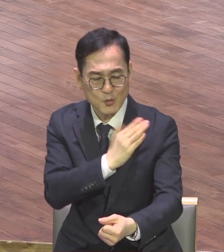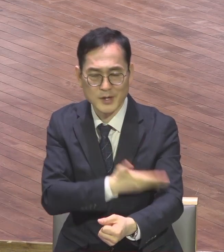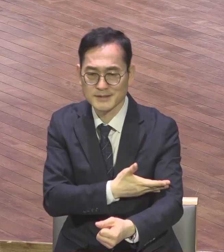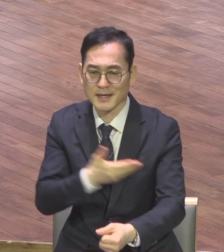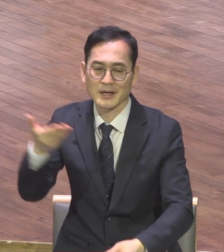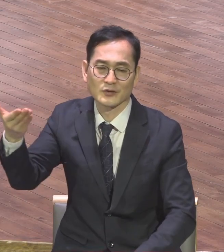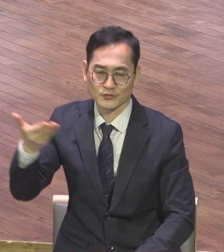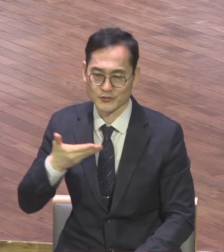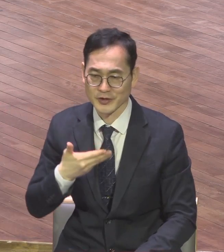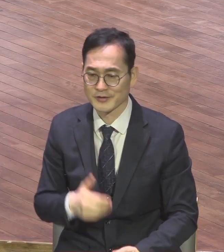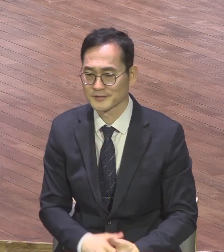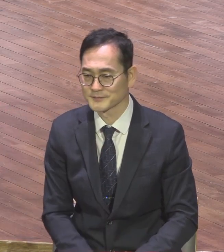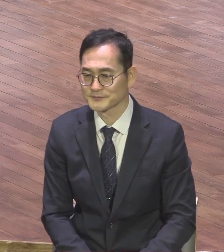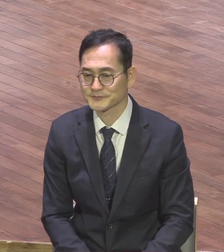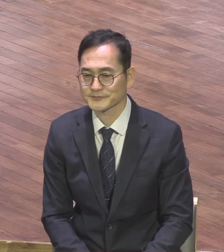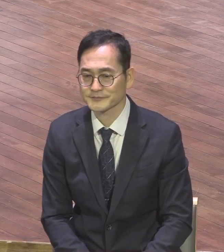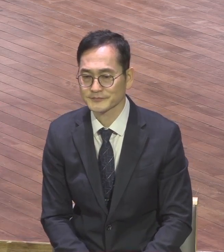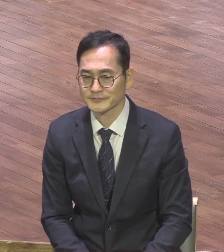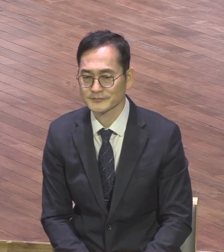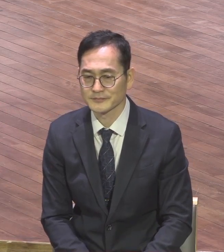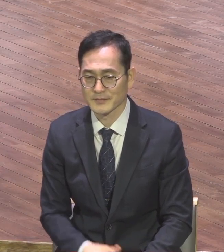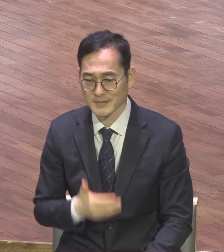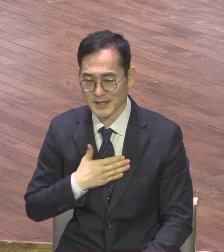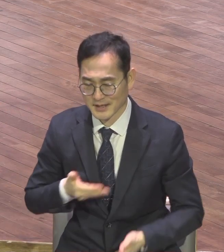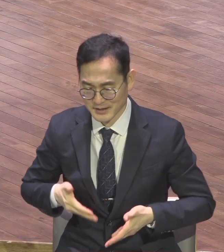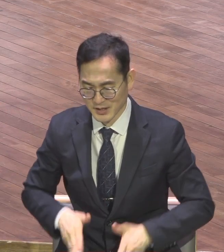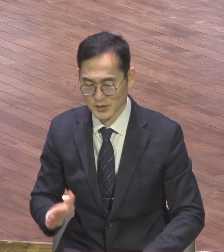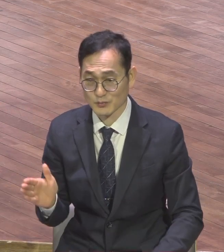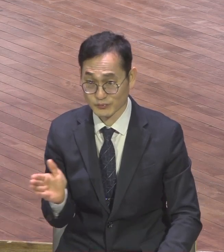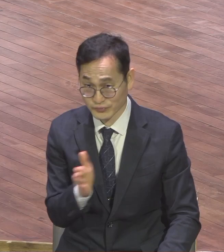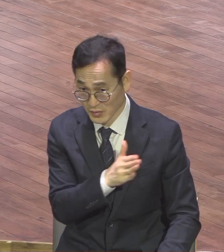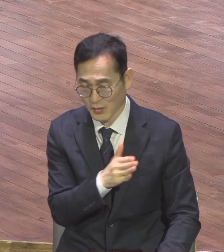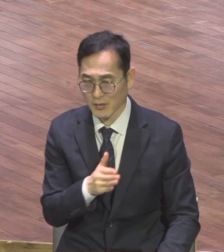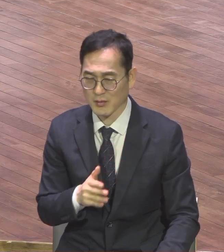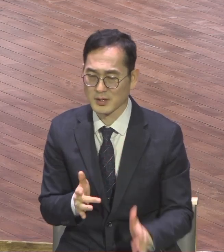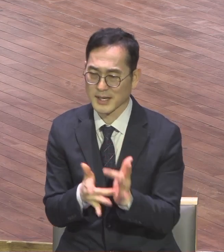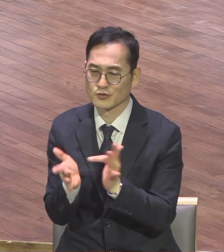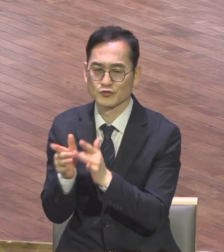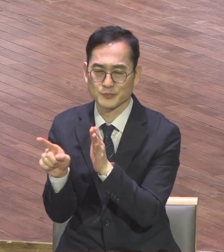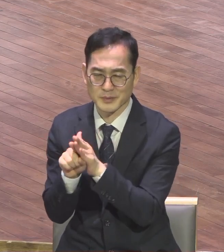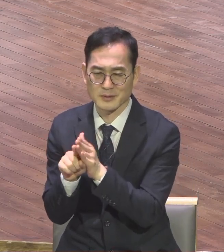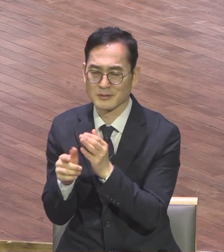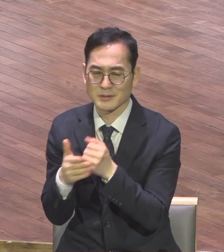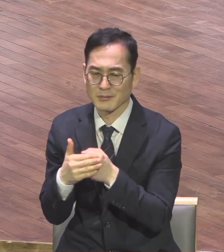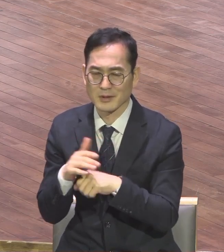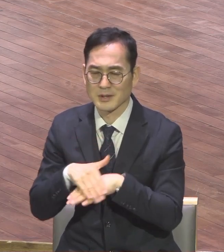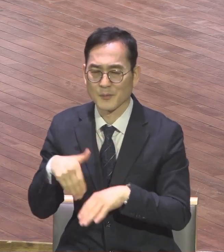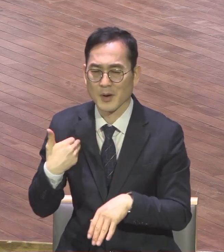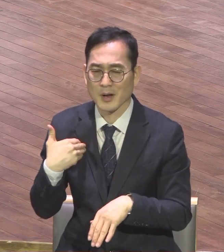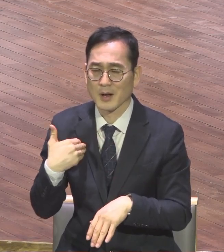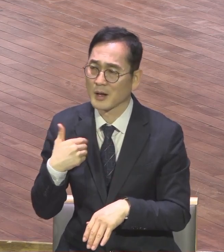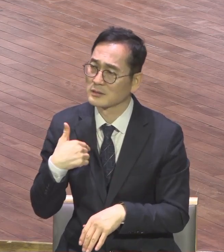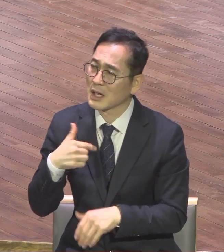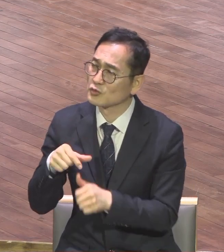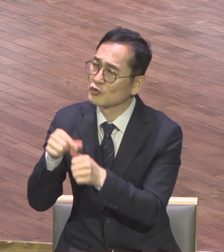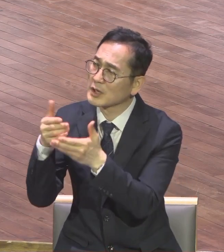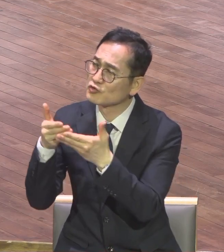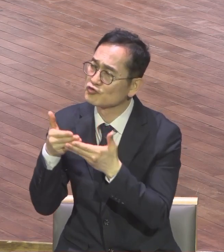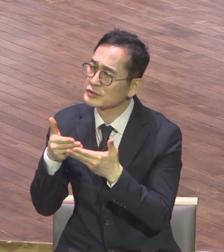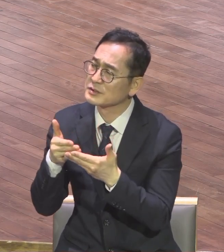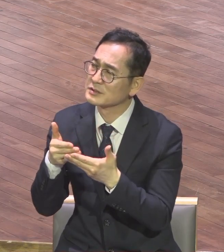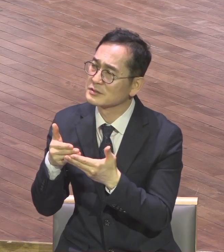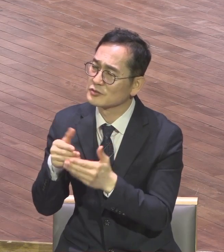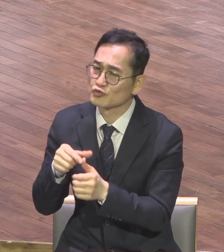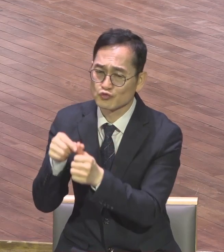권세. 저는 못된 신앙이라도 이거 몰랐어요. 하나님이 구원받은 나에게 주어진 권세가